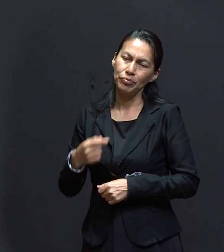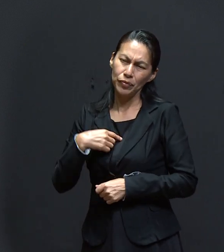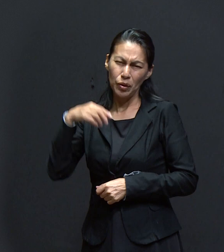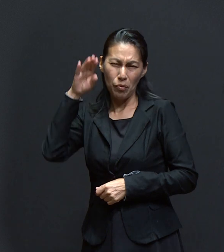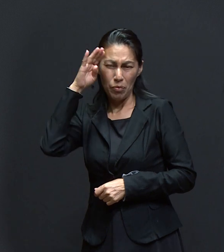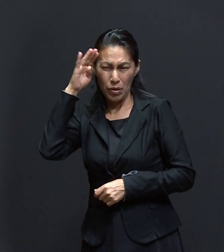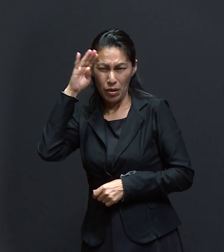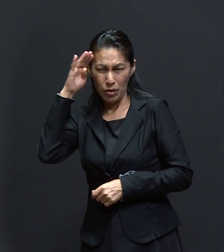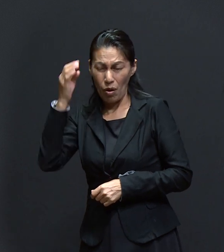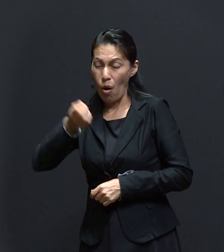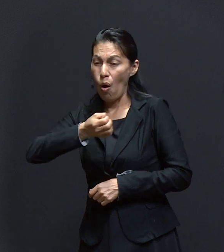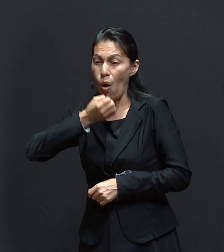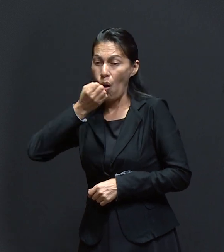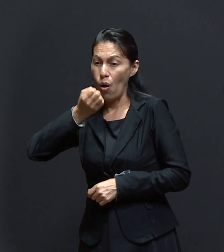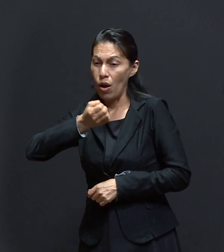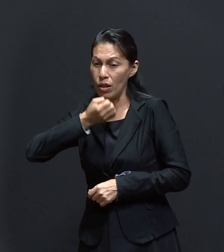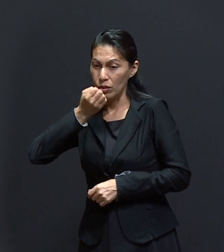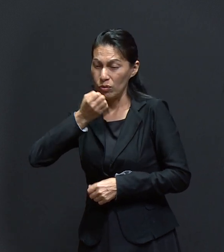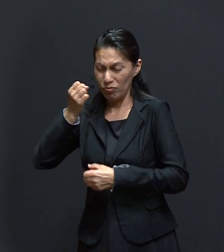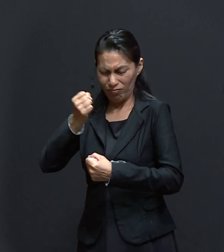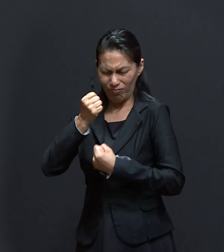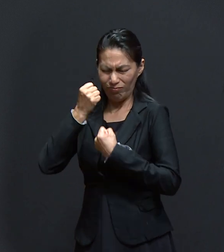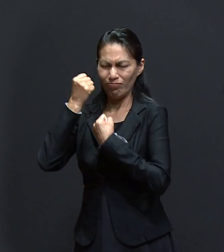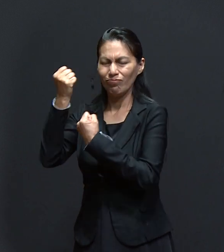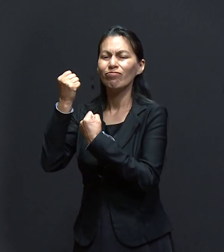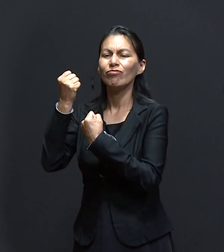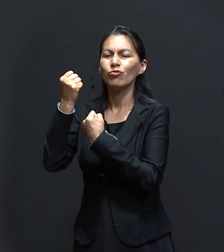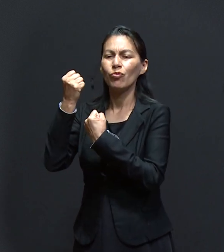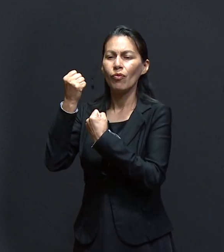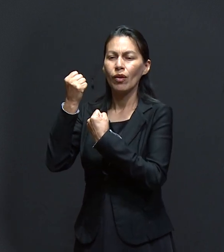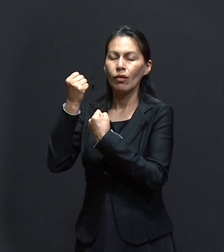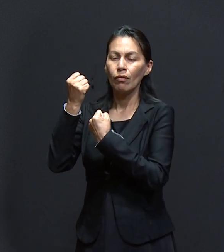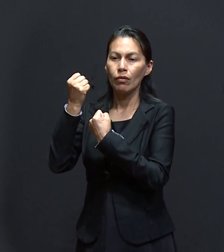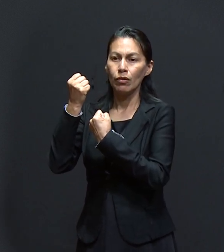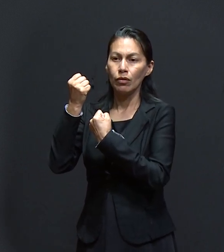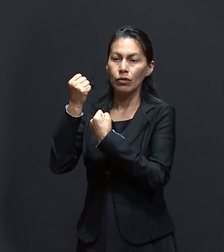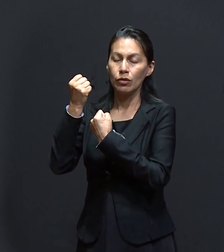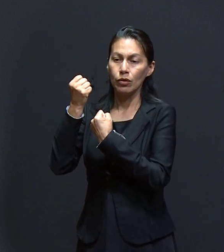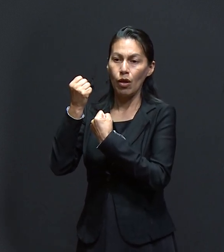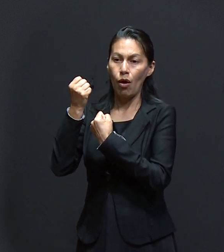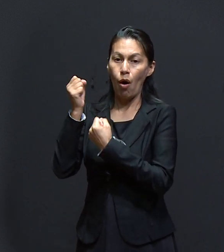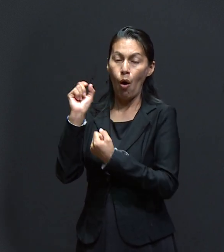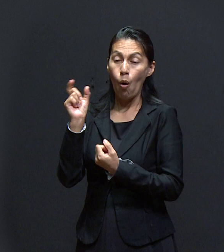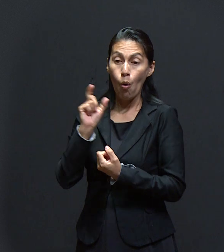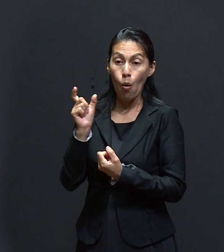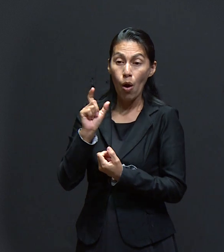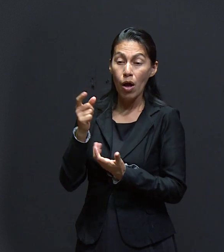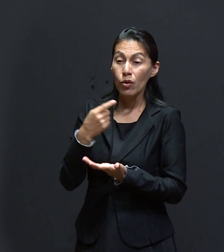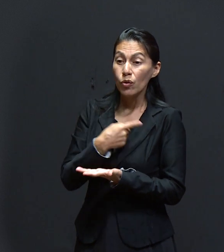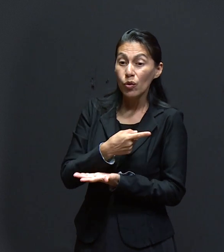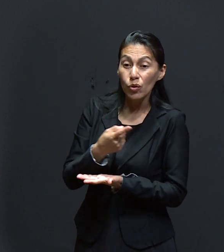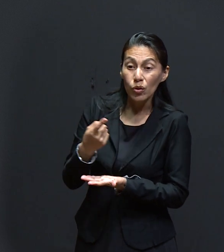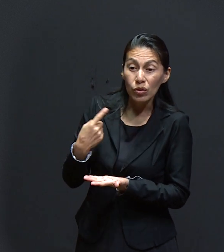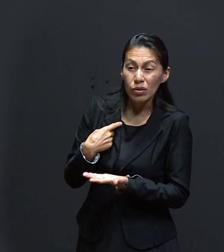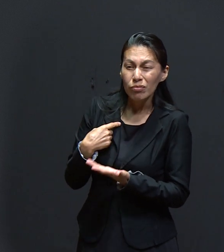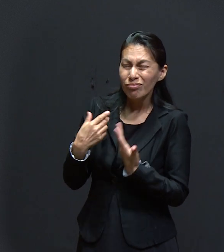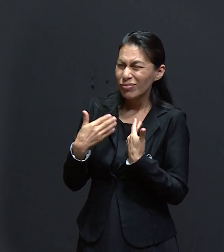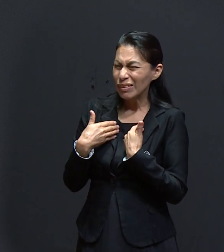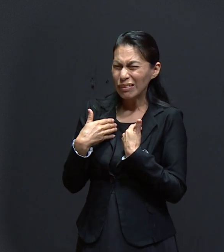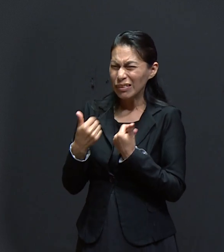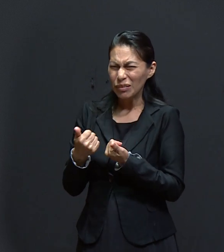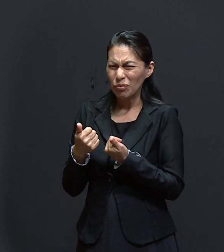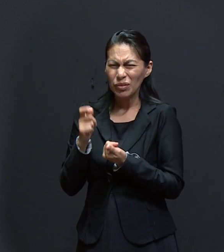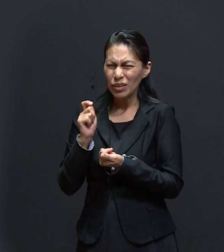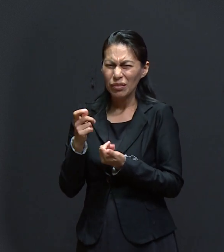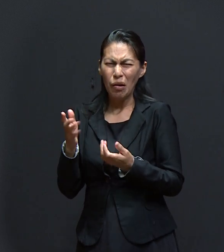amigos porque yo sinceramente creo que oración tiene poder cuando nosotros tener